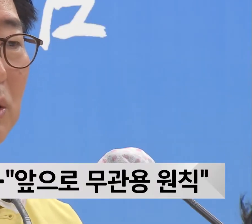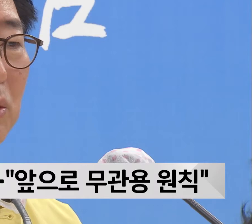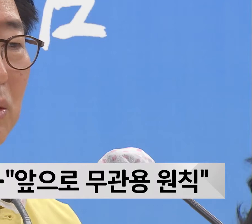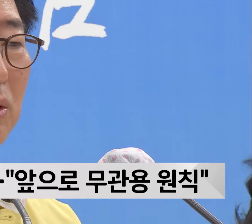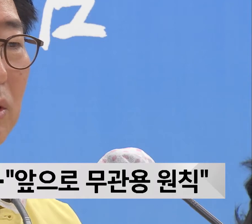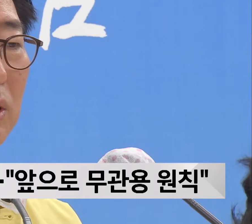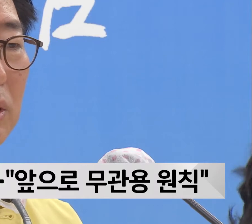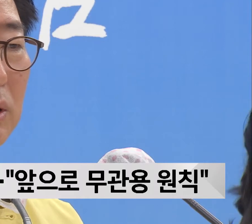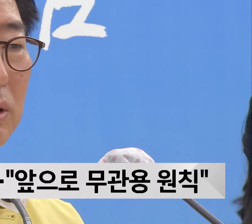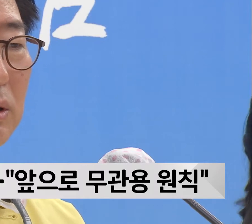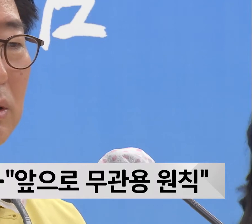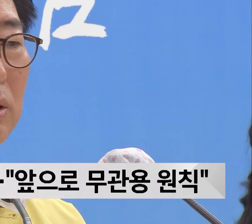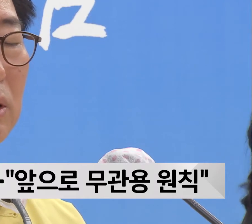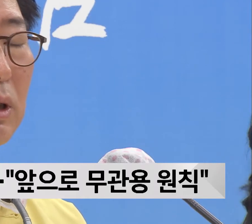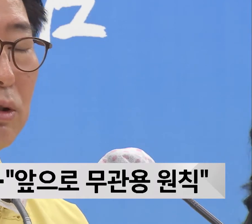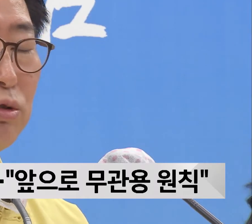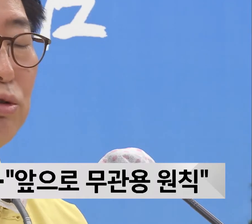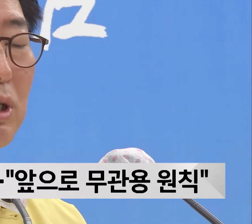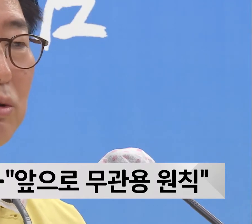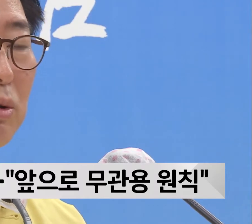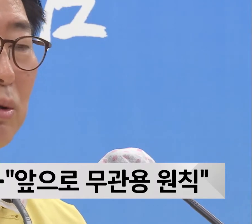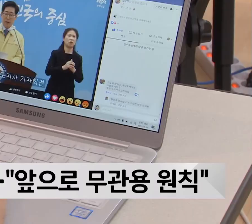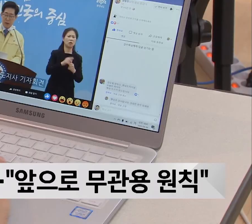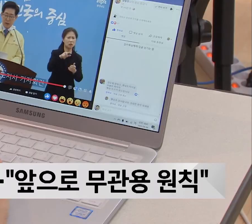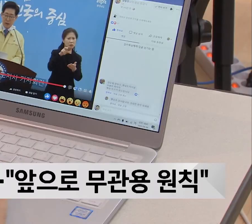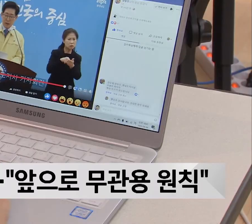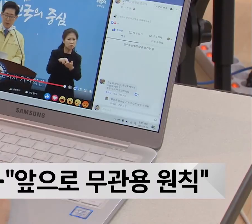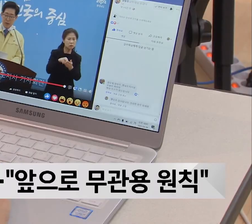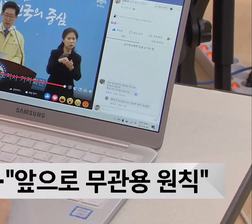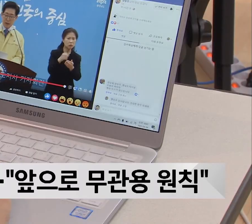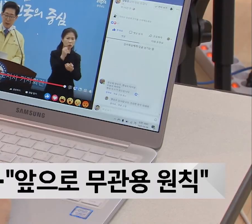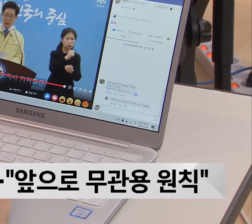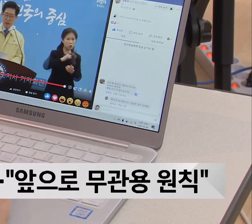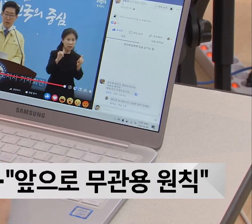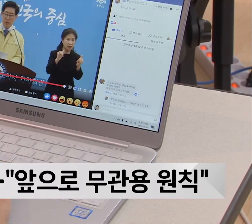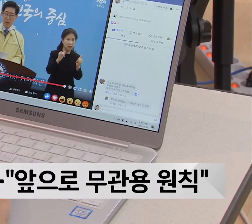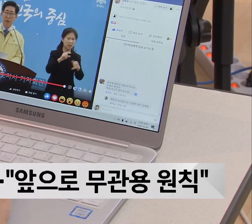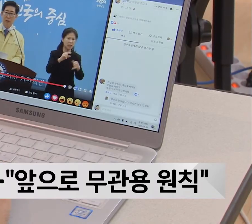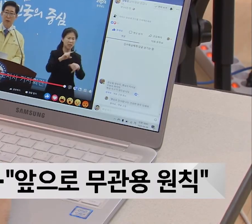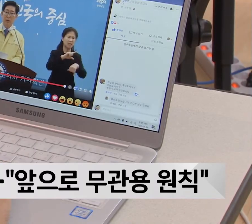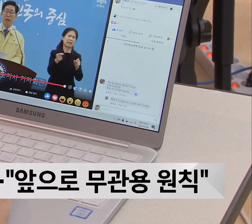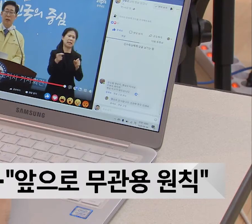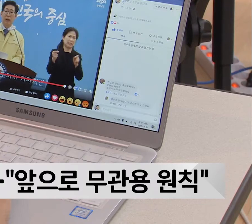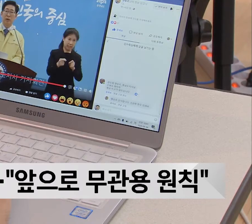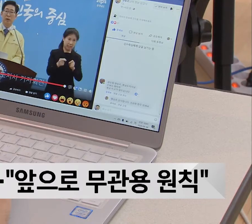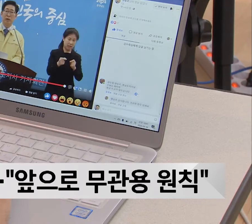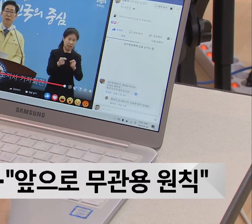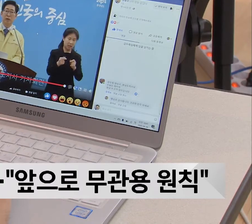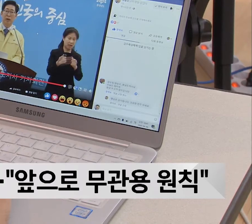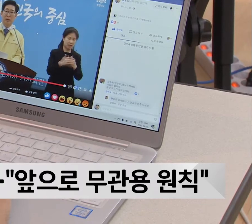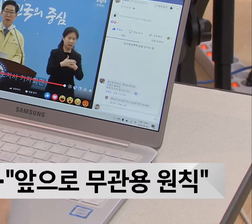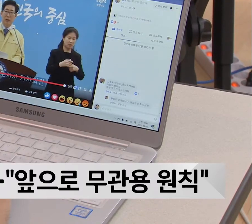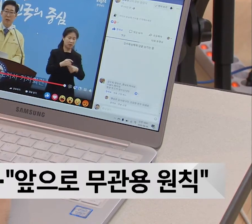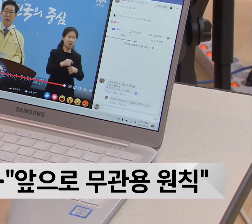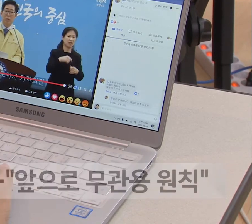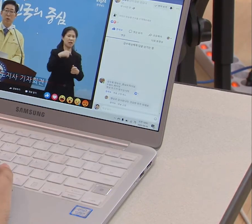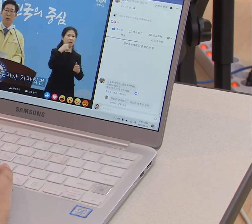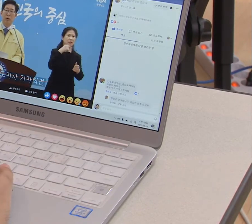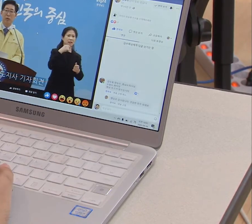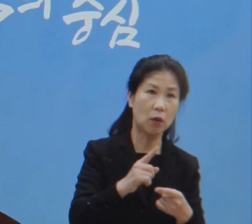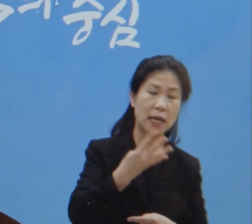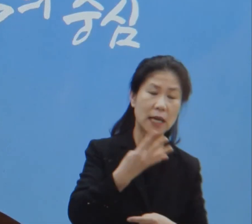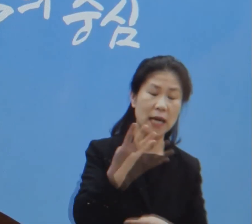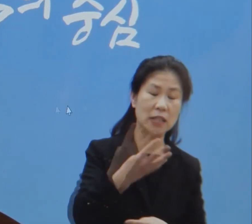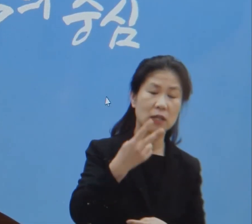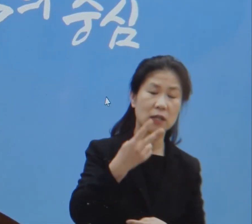미측정 등 방역지침을 위반한 것으로 확인됐습니다 충남도는 지금까지 개도 중심이었지만 앞으로 무관용